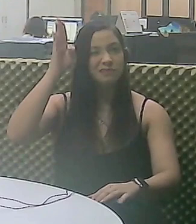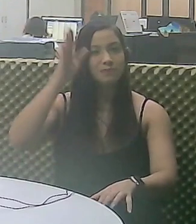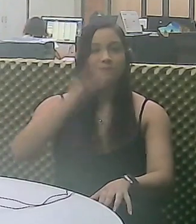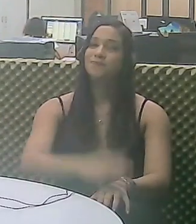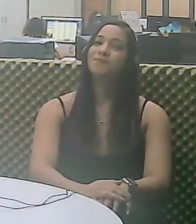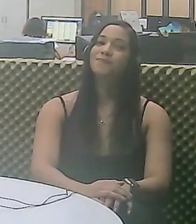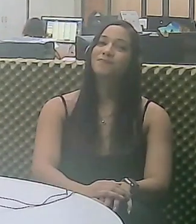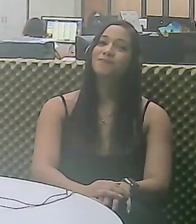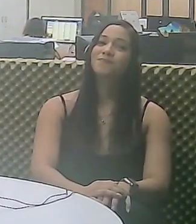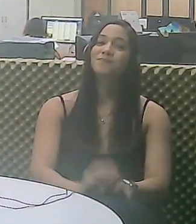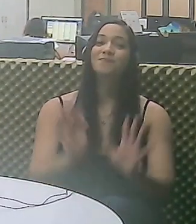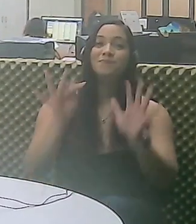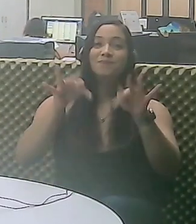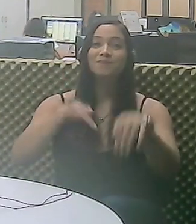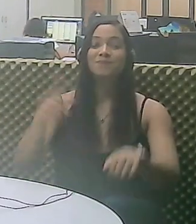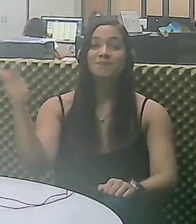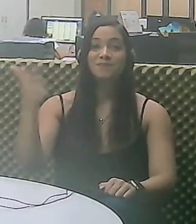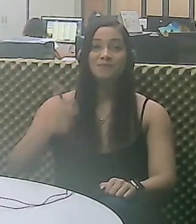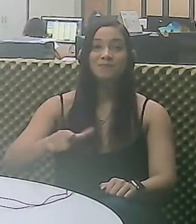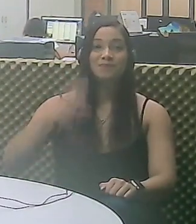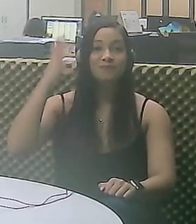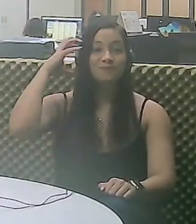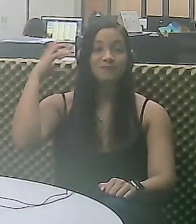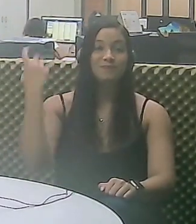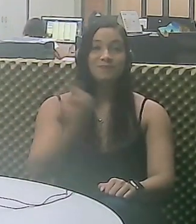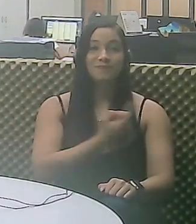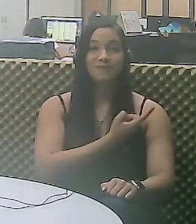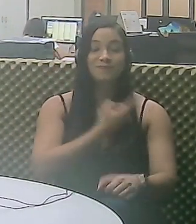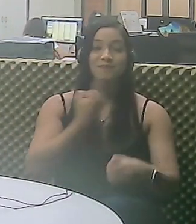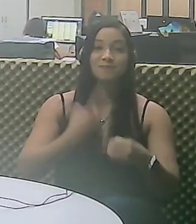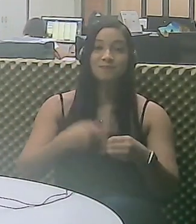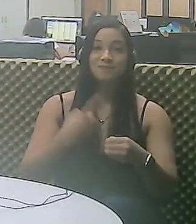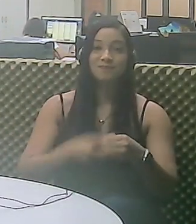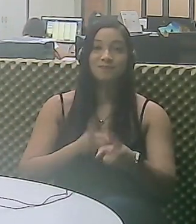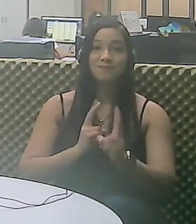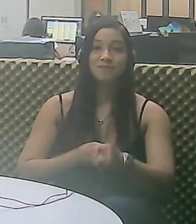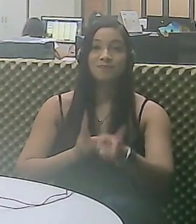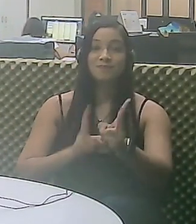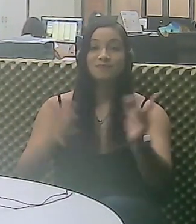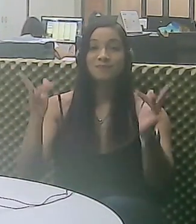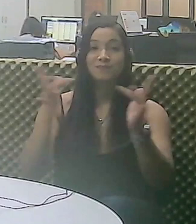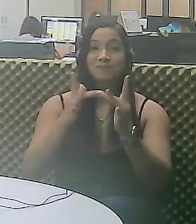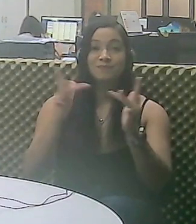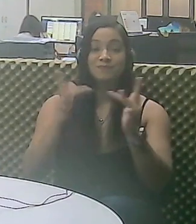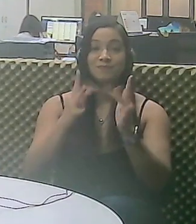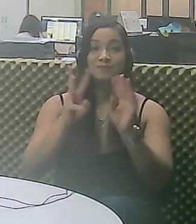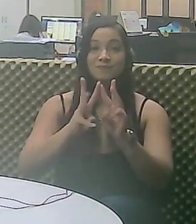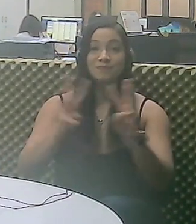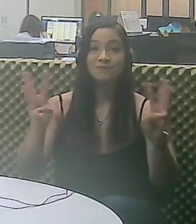Até a próxima. Fica por aqui mais uma edição do programa da Rádio Nossa Cidade.